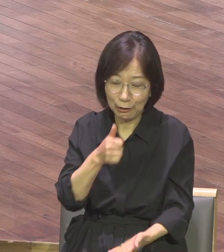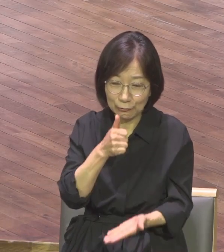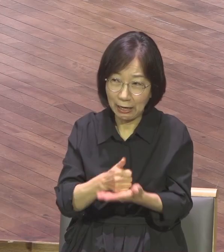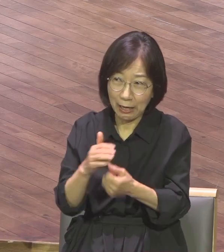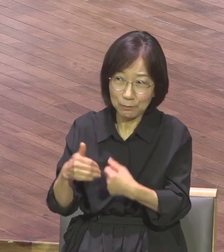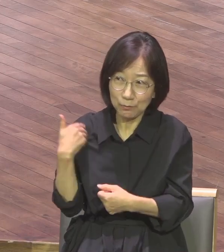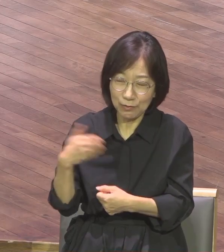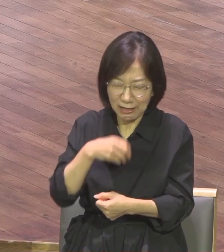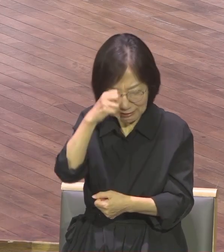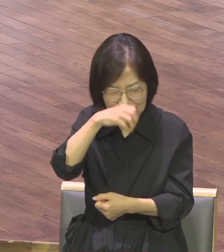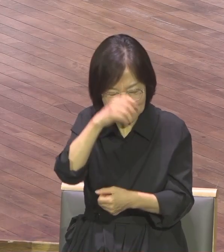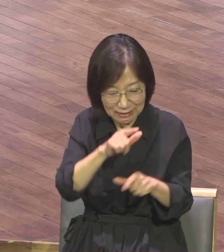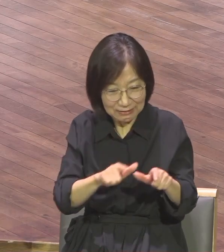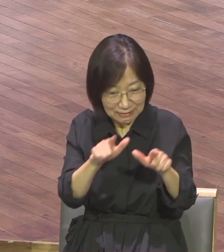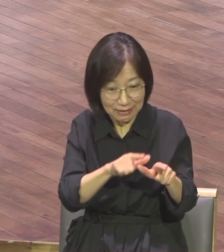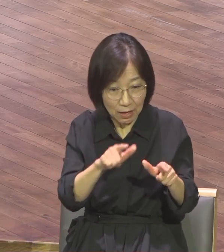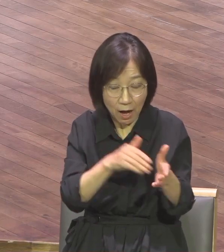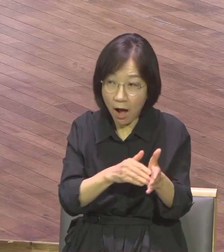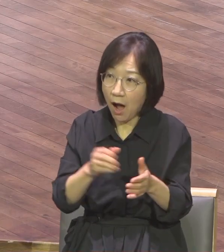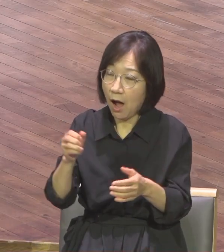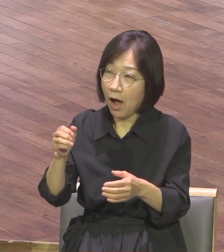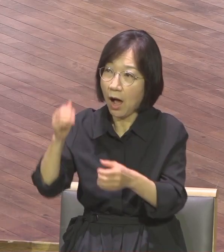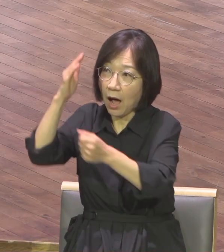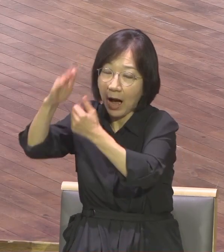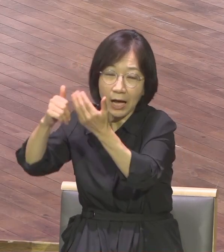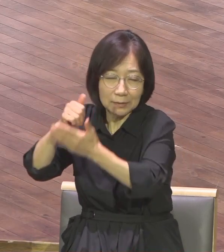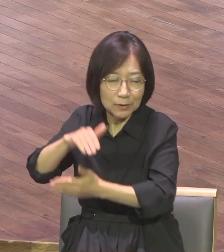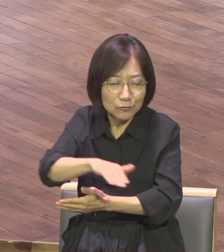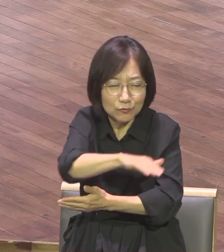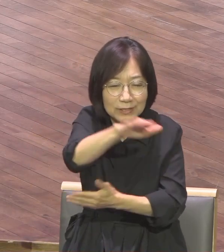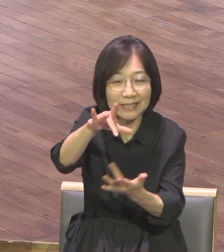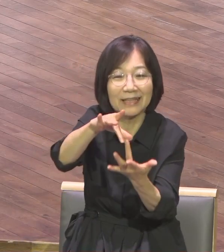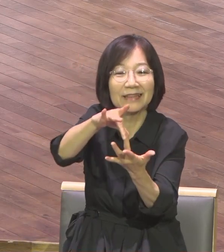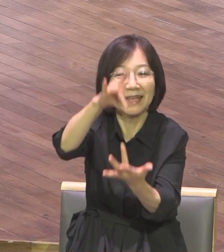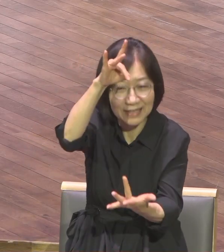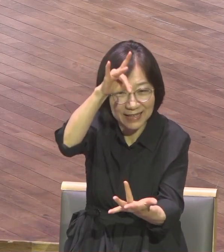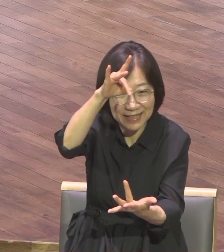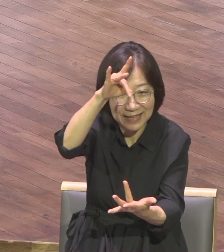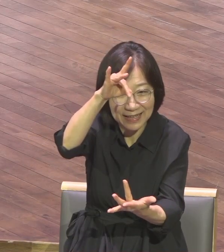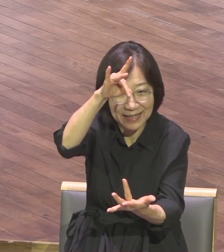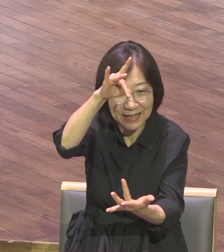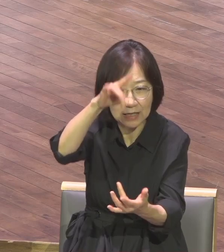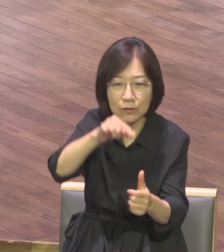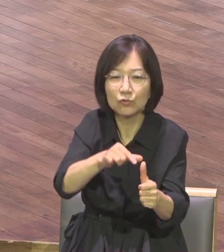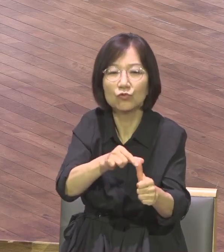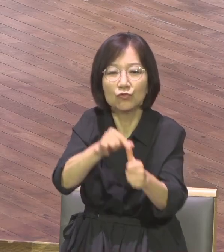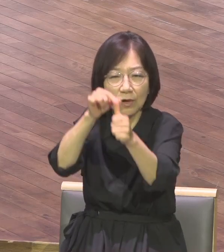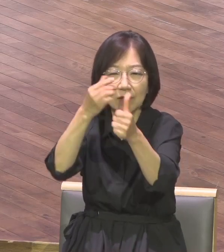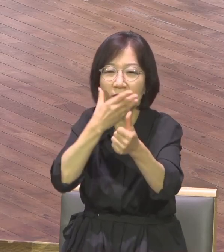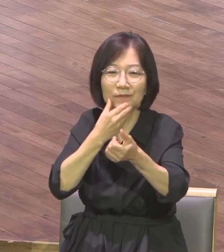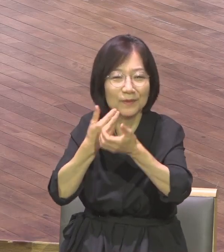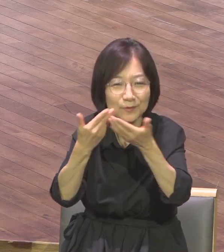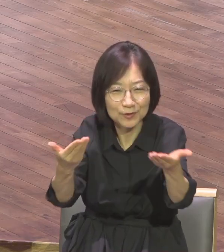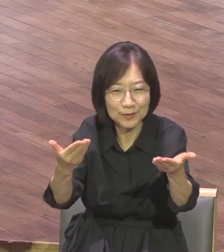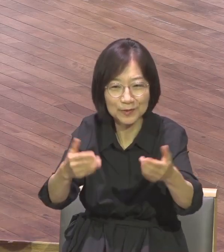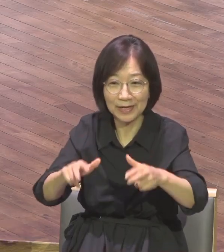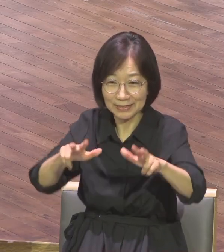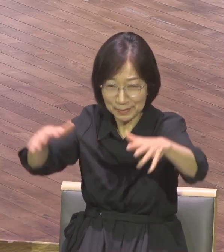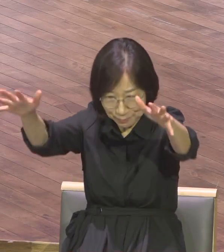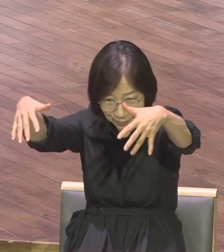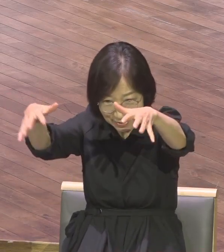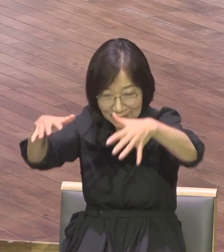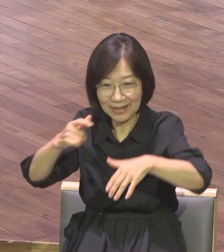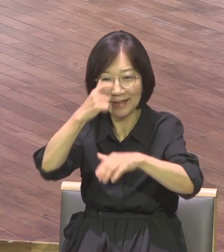성경과 반대되는 삶을 살았는데 우리를 만세전에 택정을 하셔서 구원해 주시고 이 자리에 불러서